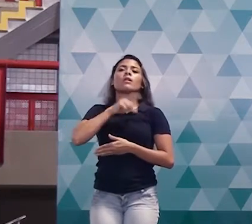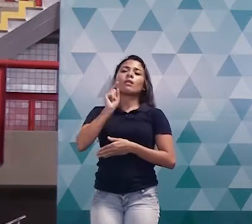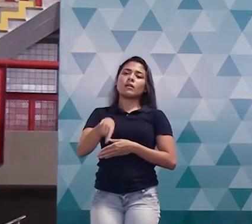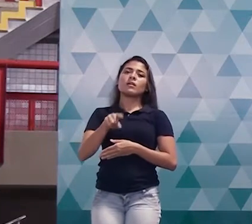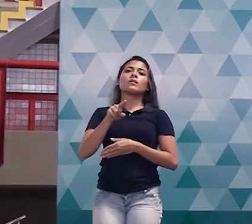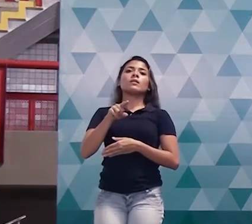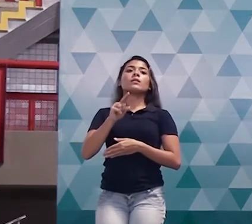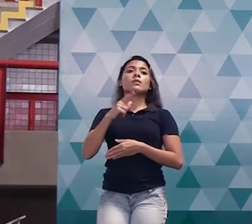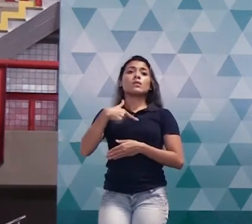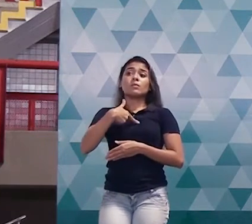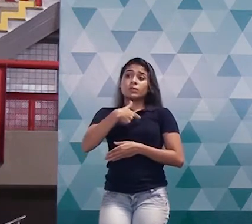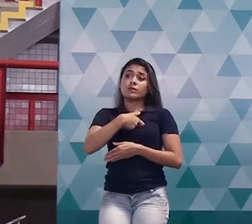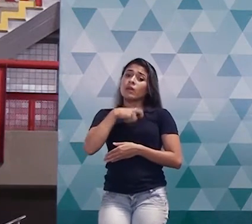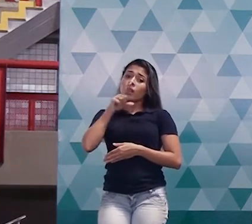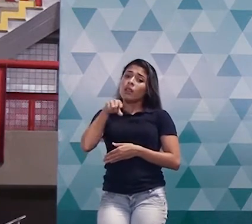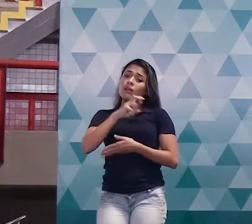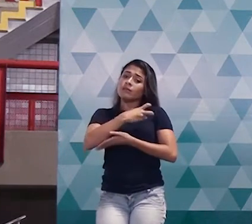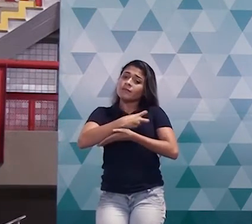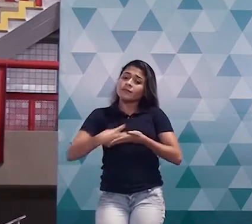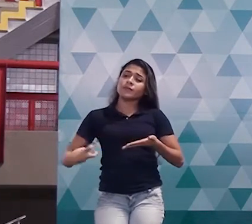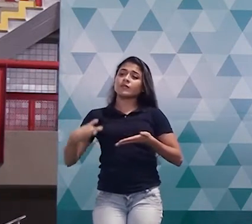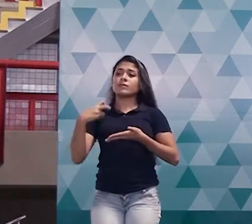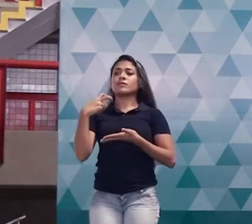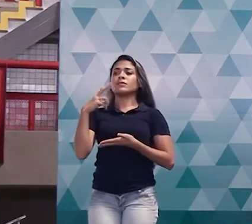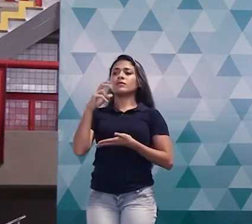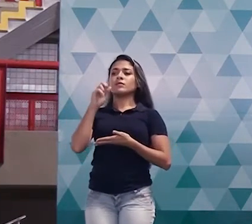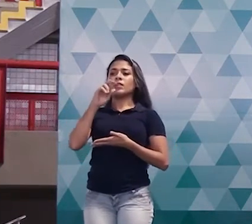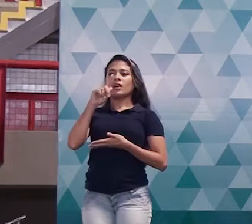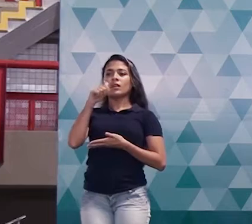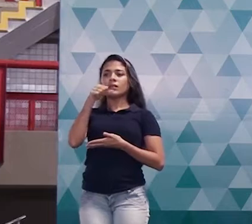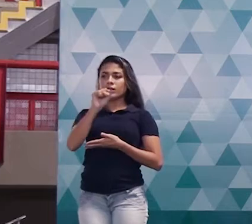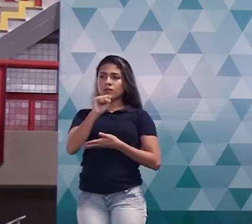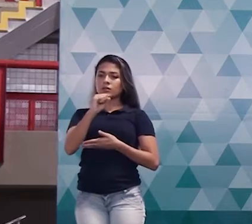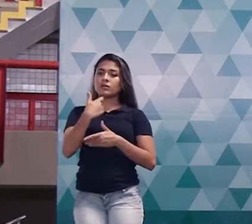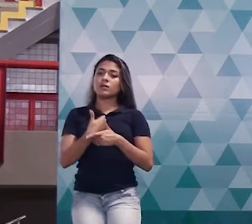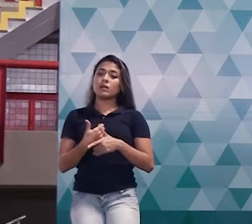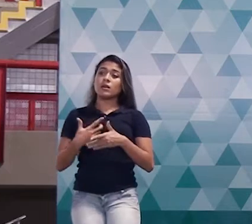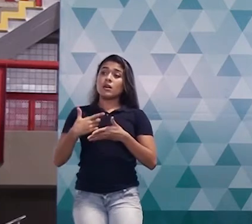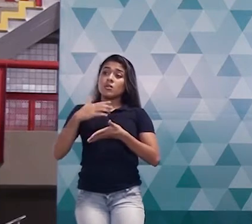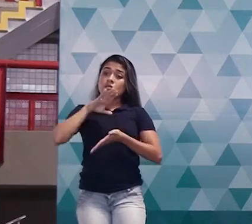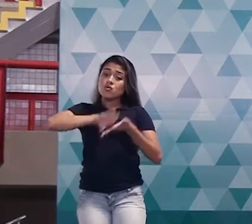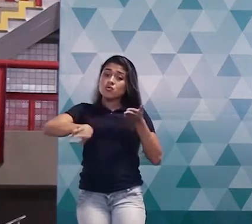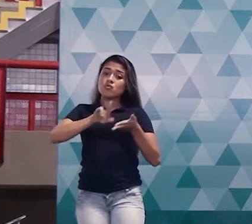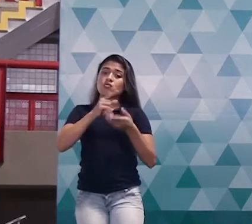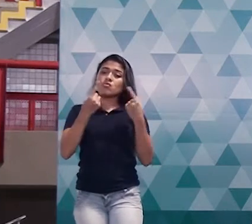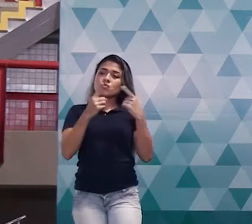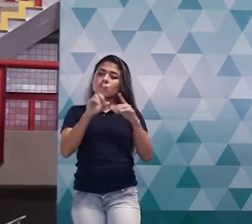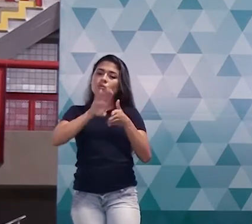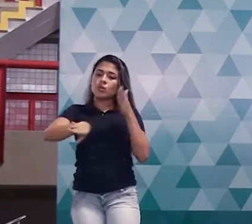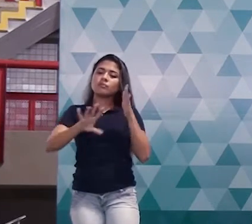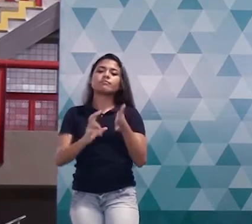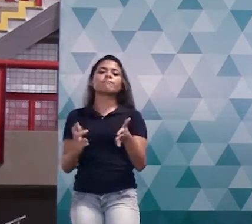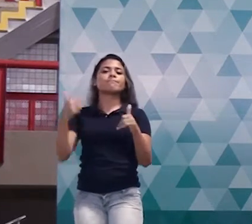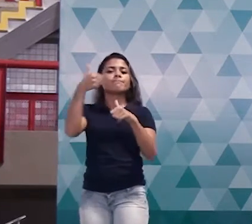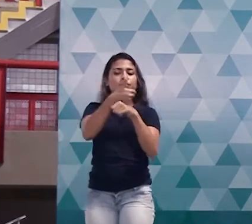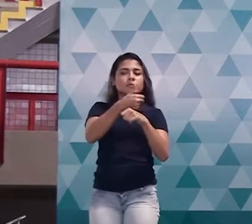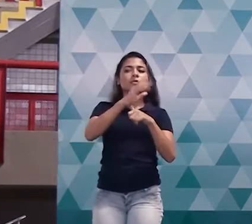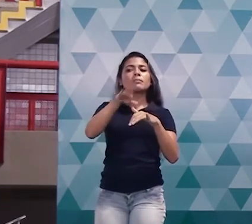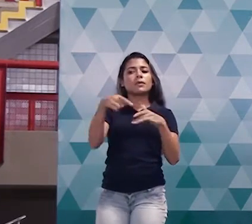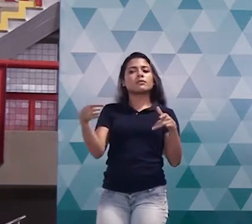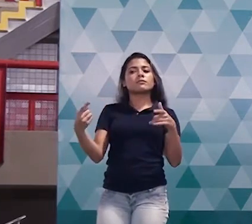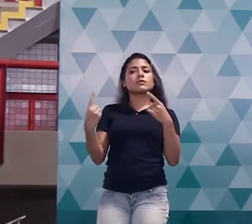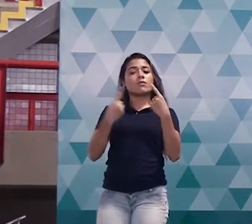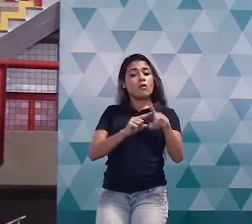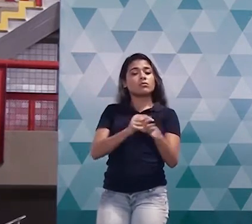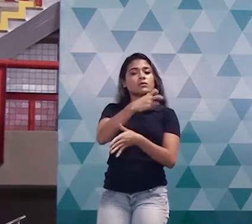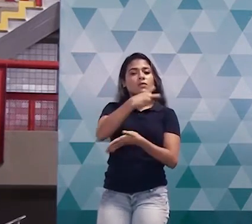o Vargas chegar no poder já foi um golpe, né? A chamada Revolução de 30. Aí se estabelece um outro golpe, se estabelece o Estado Novo. A